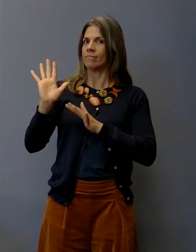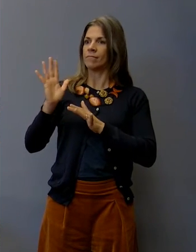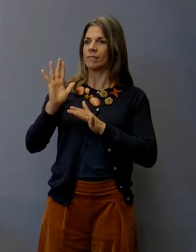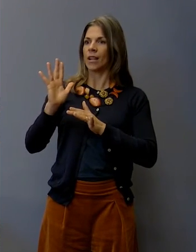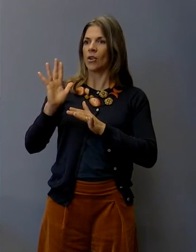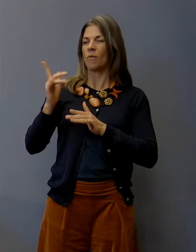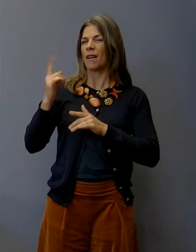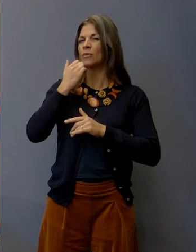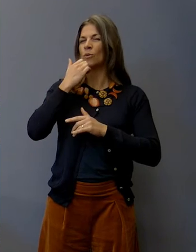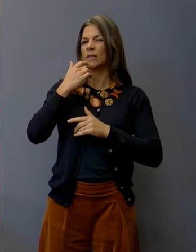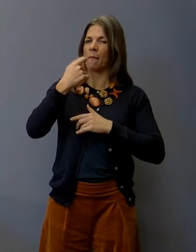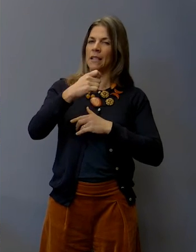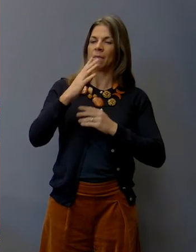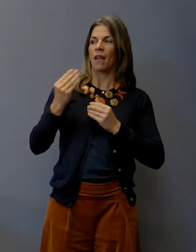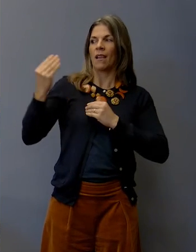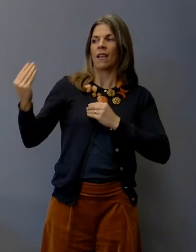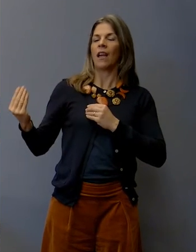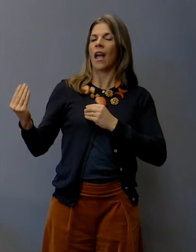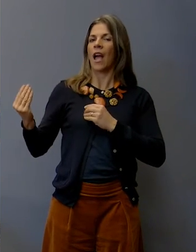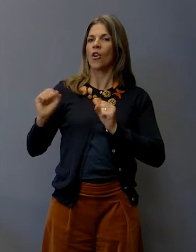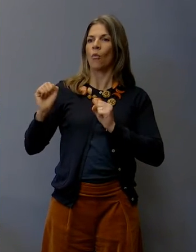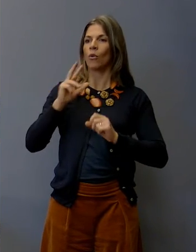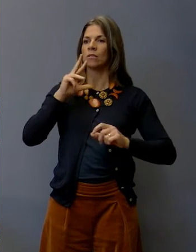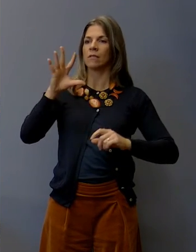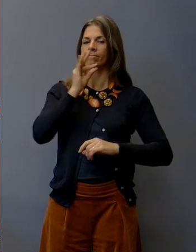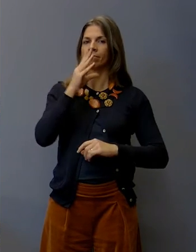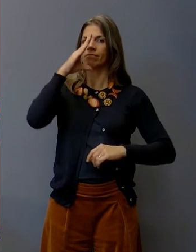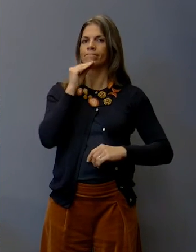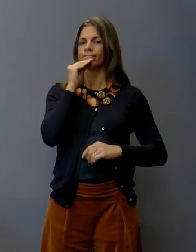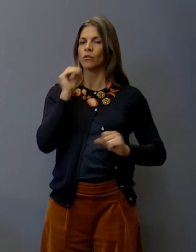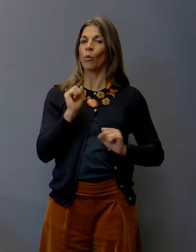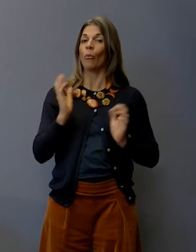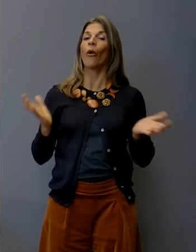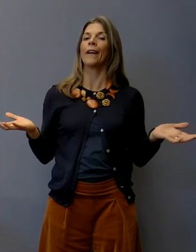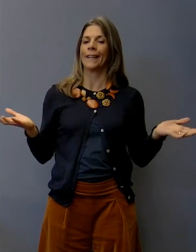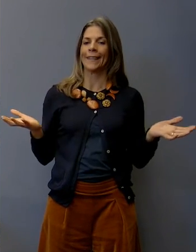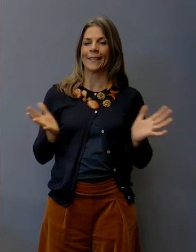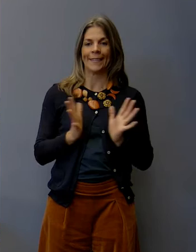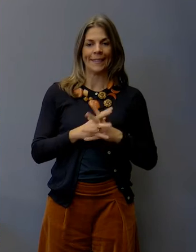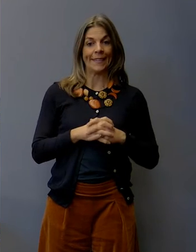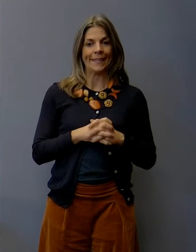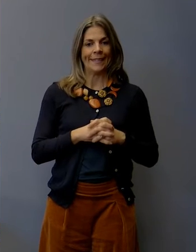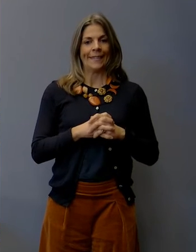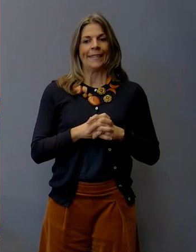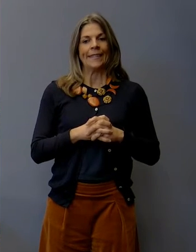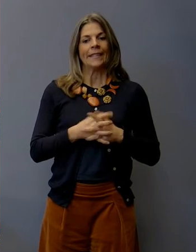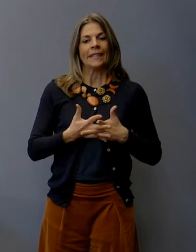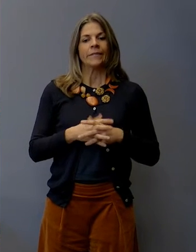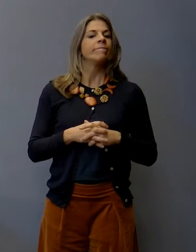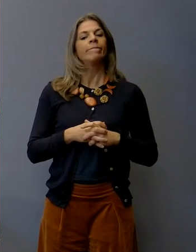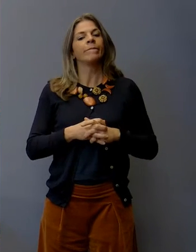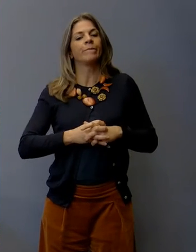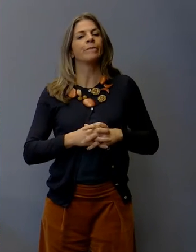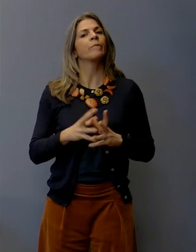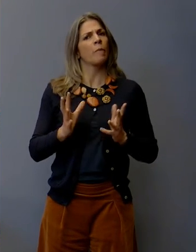suo vicino di banco non ce la fa proprio prima dicevo anche perché sono credo che sia bello per tutti